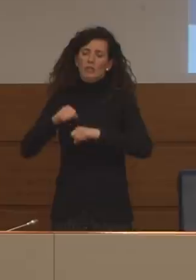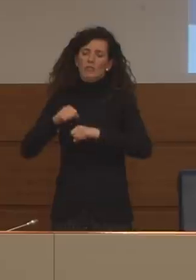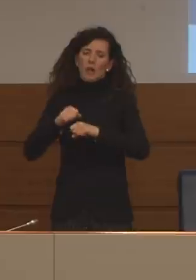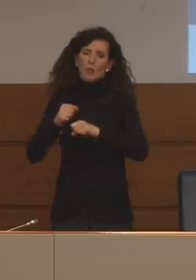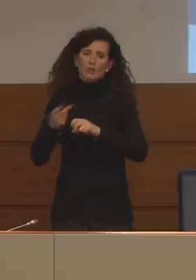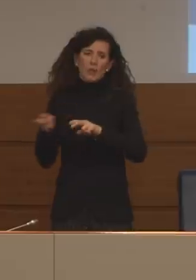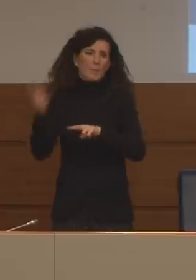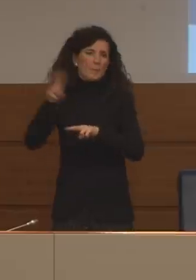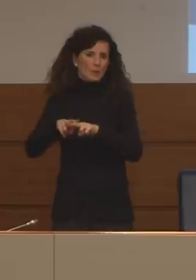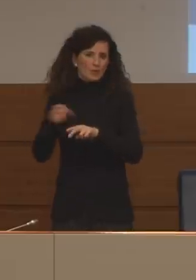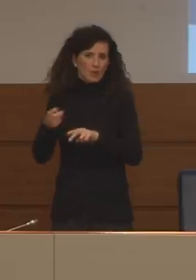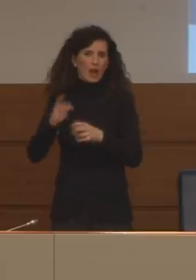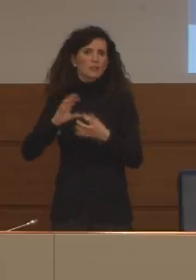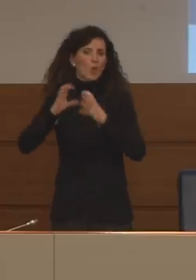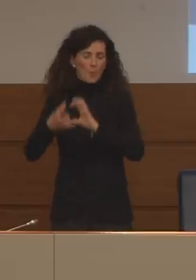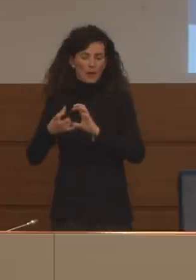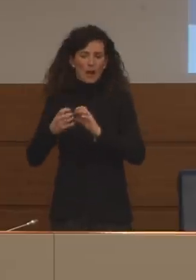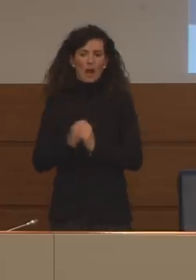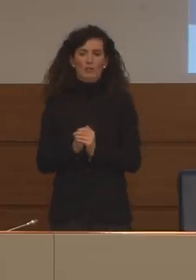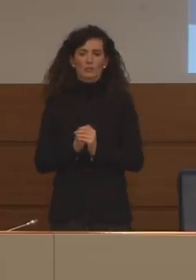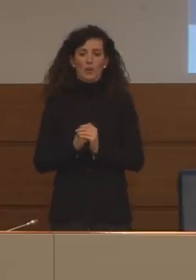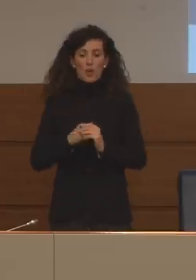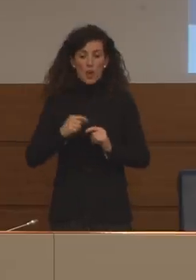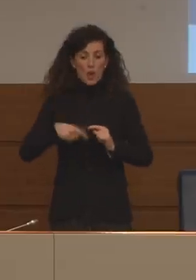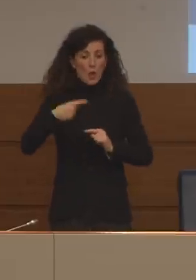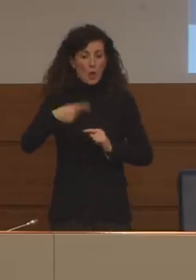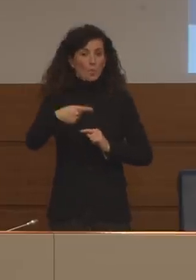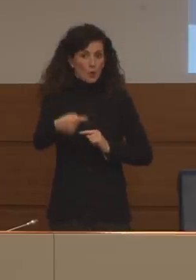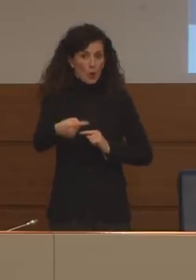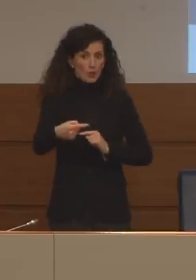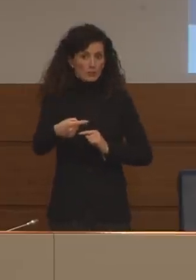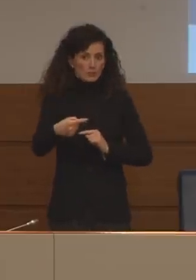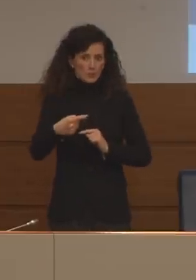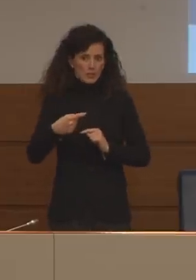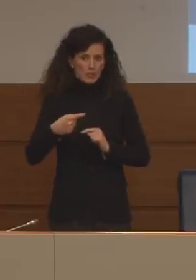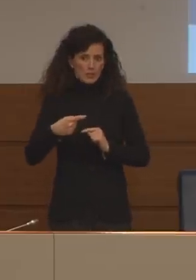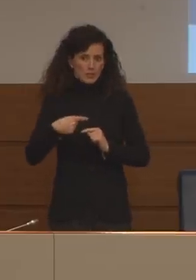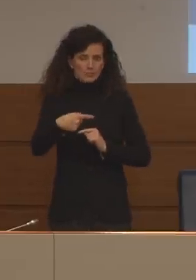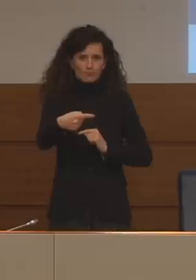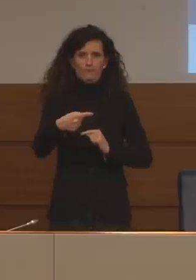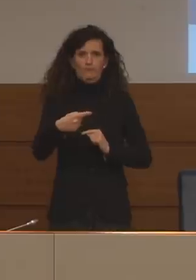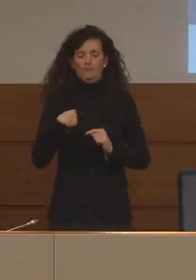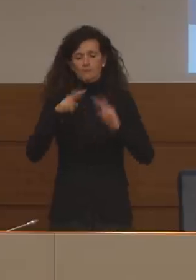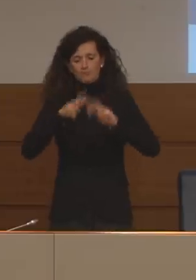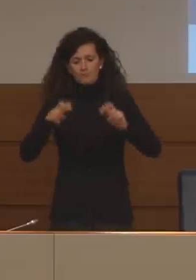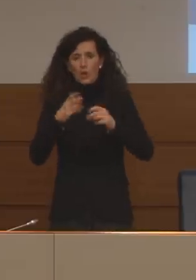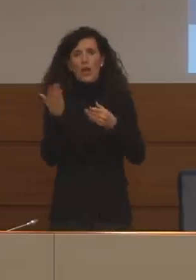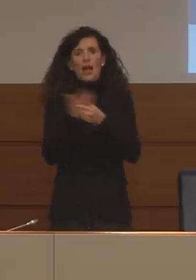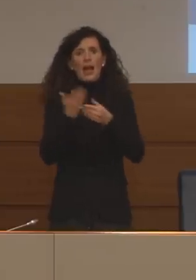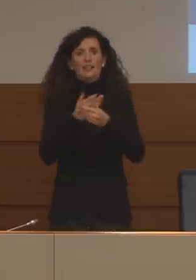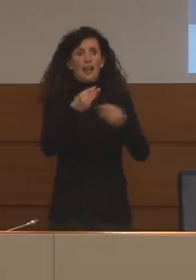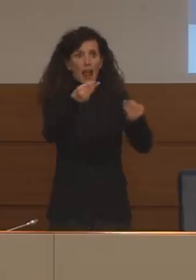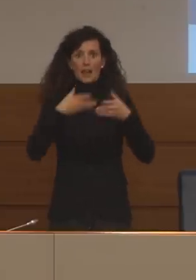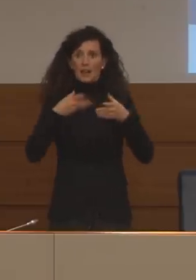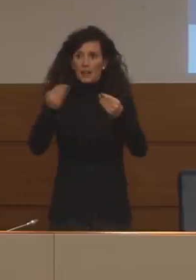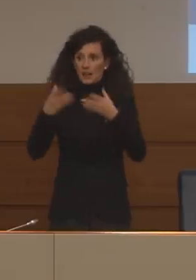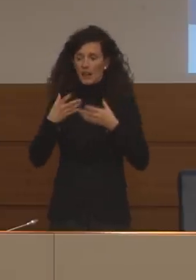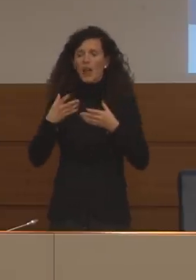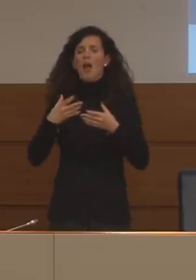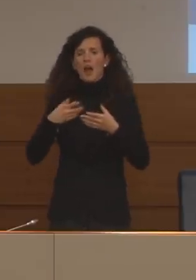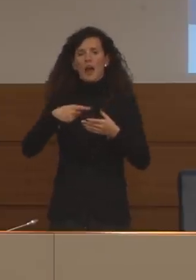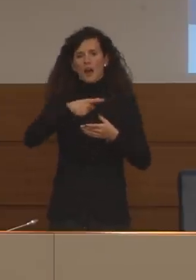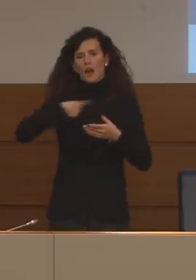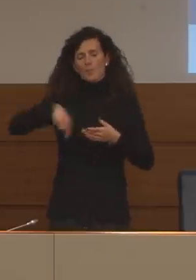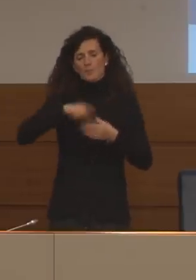nei prossimi giorni man mano che acquisiremo tutte le cartelle andremo ad approfondire ulteriormente